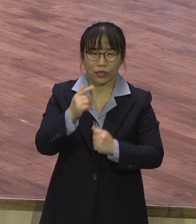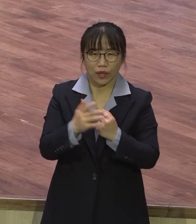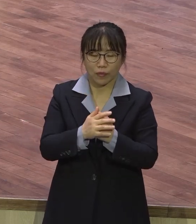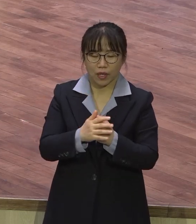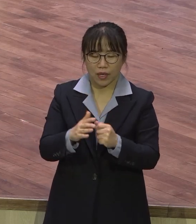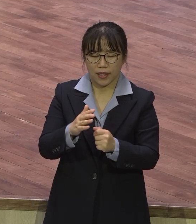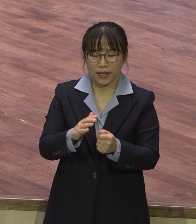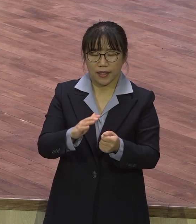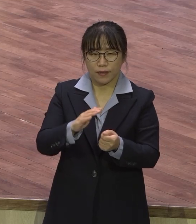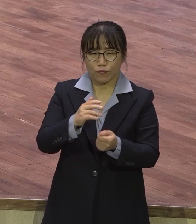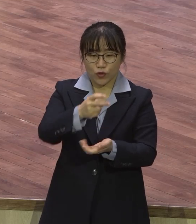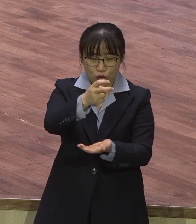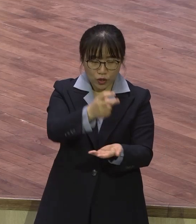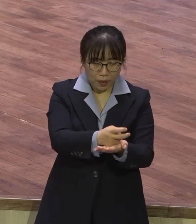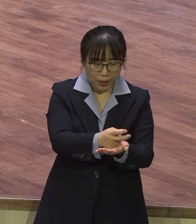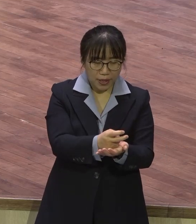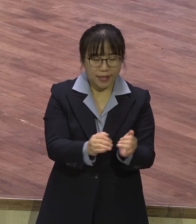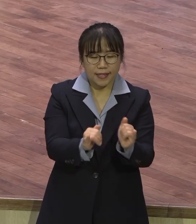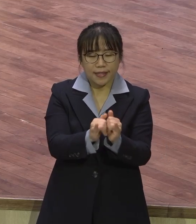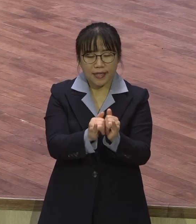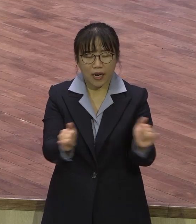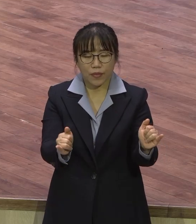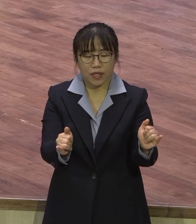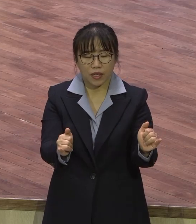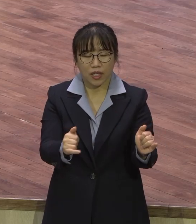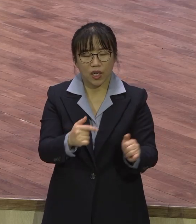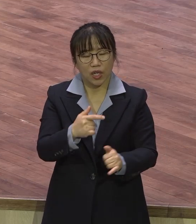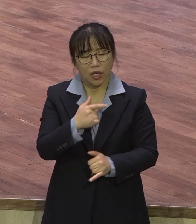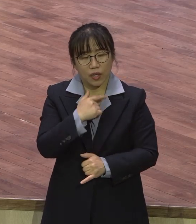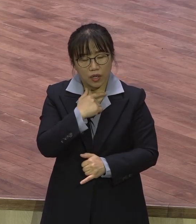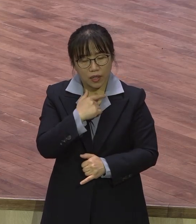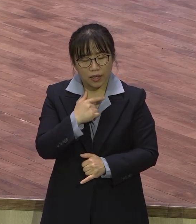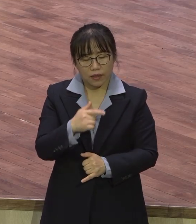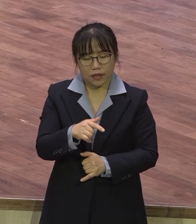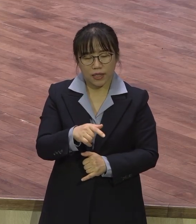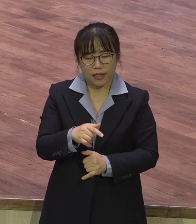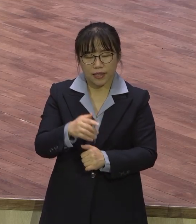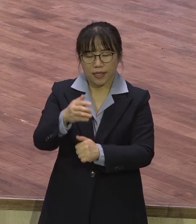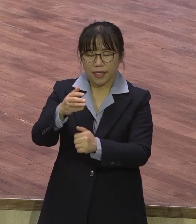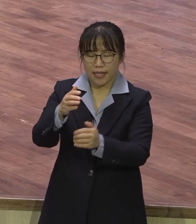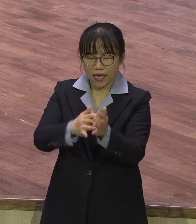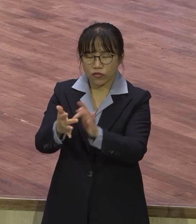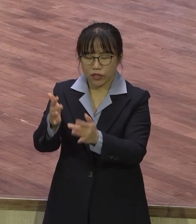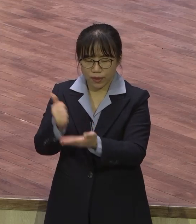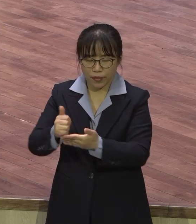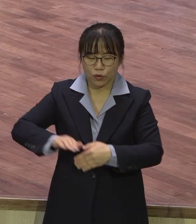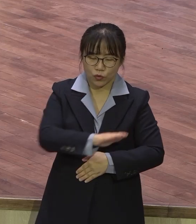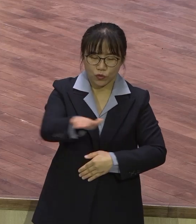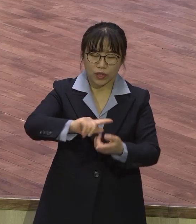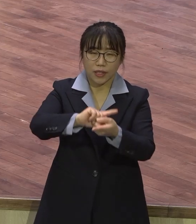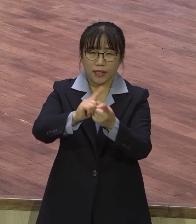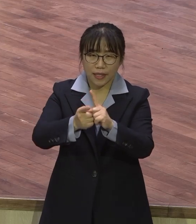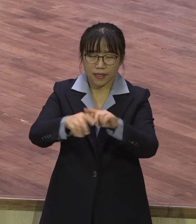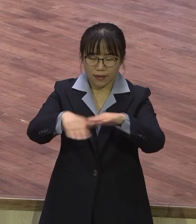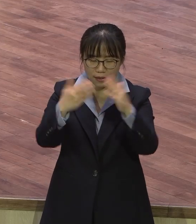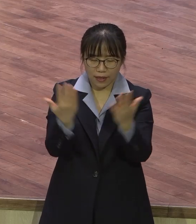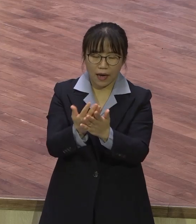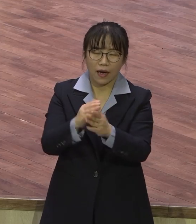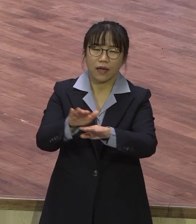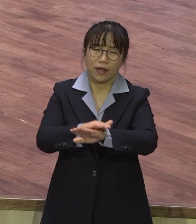율법이 인간에게 원하는 모든 조건을 예수님이 단번에 다 해결해 버렸어요 율법은 우리를 구속하고